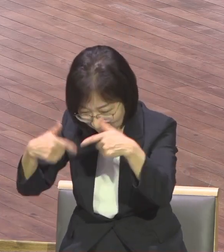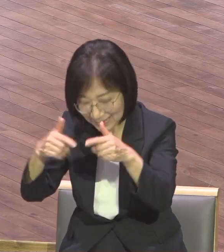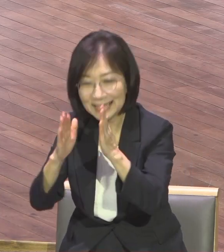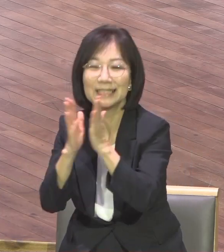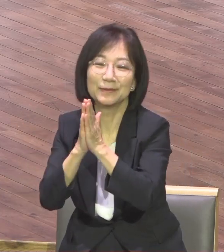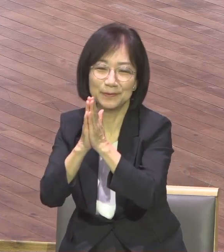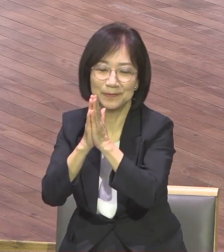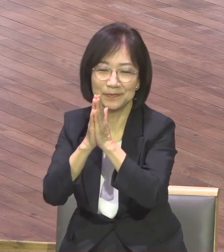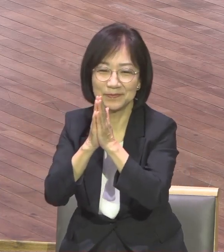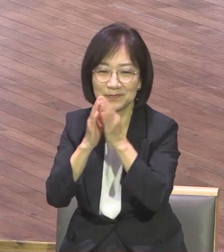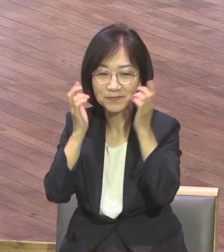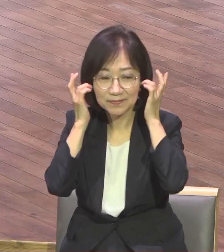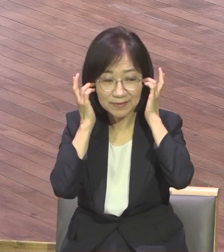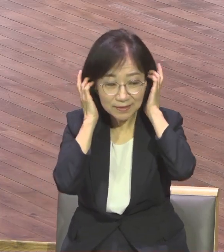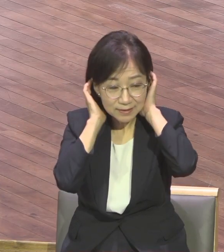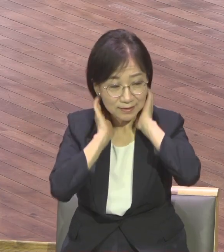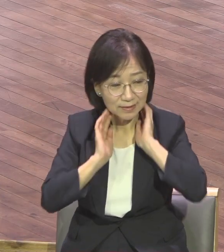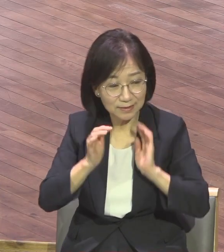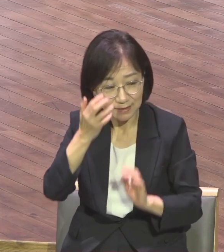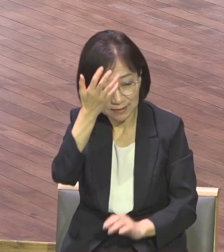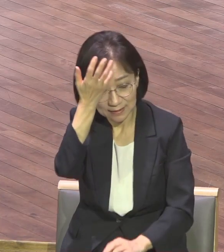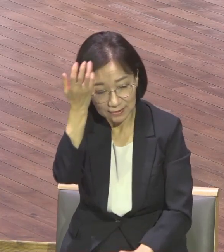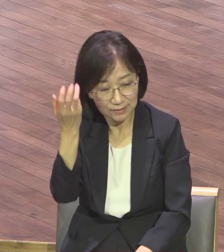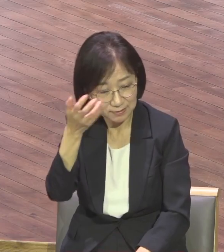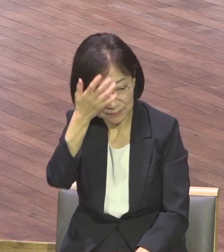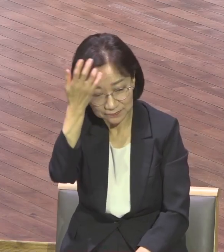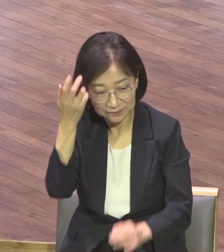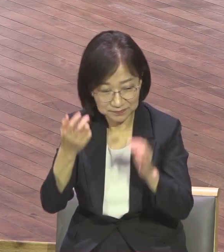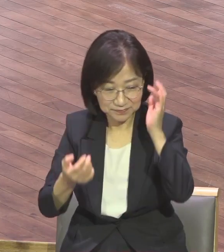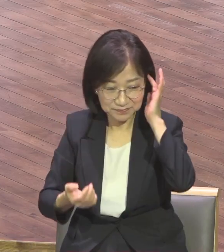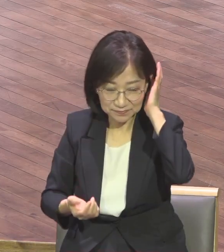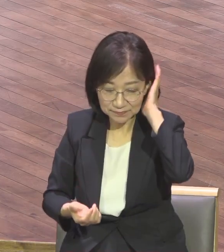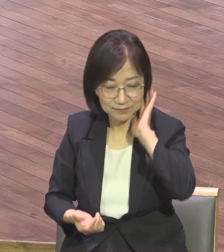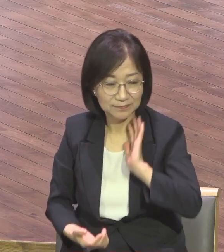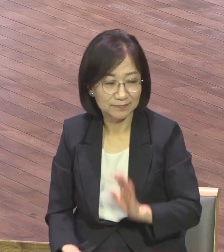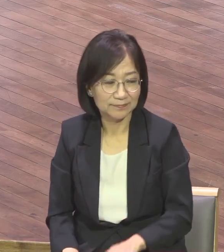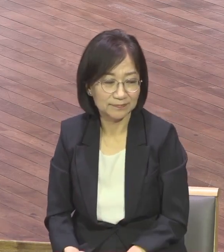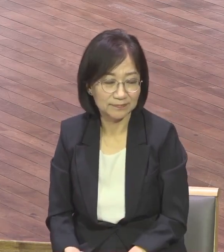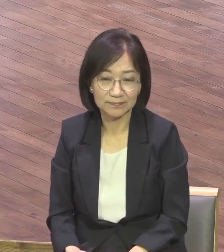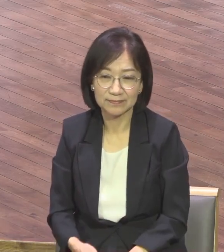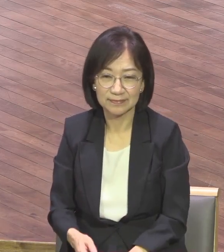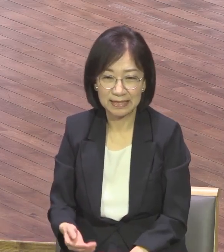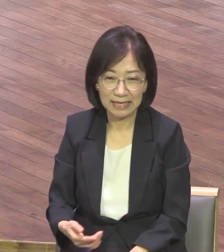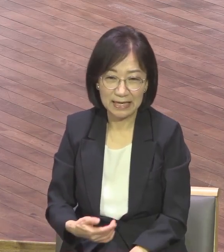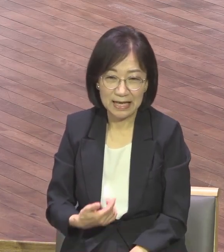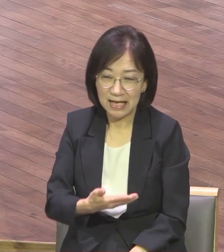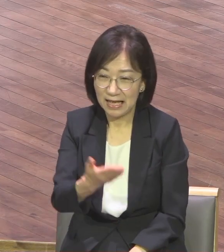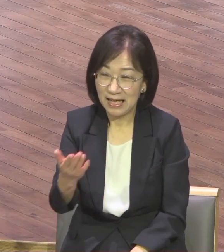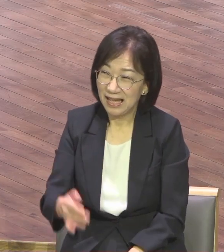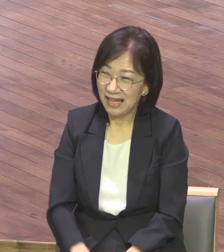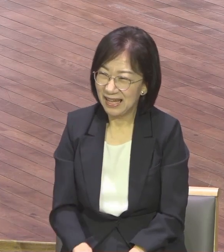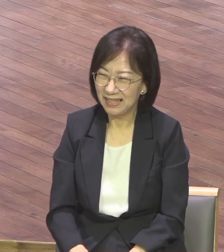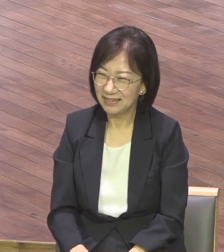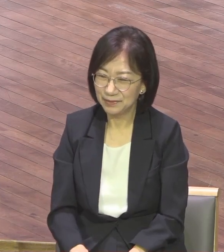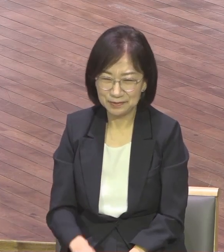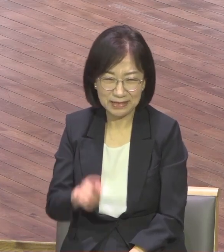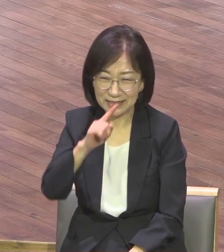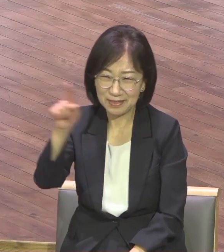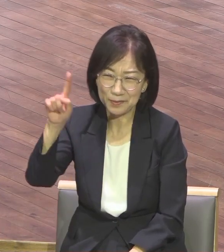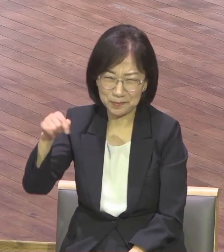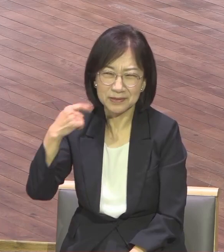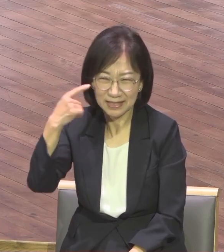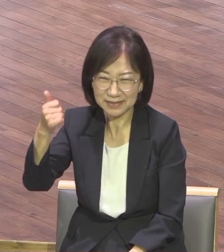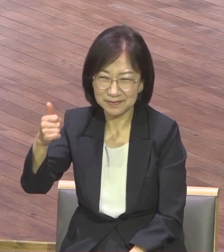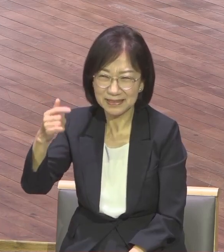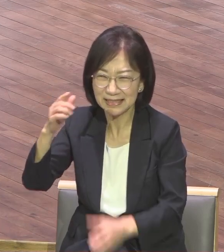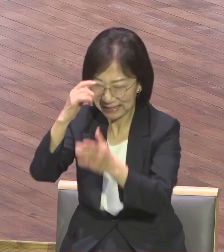이 포기한 사람들은요 아무리 이래 말해도 기도 안 합니다. 아이고 뭐 그래도 뭐 정목사니까